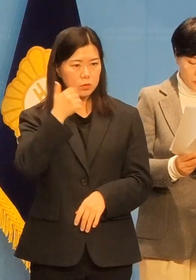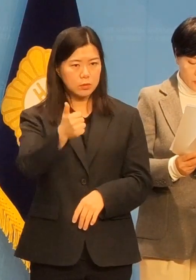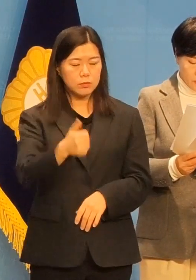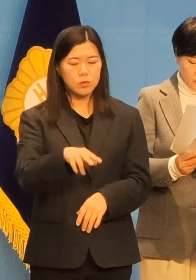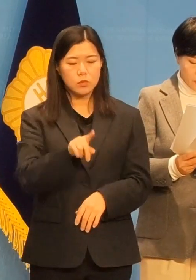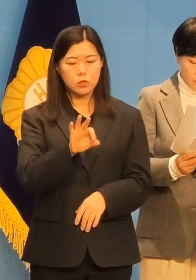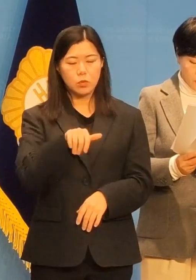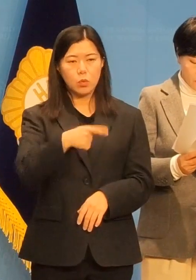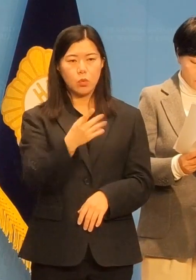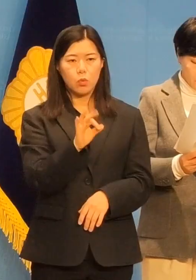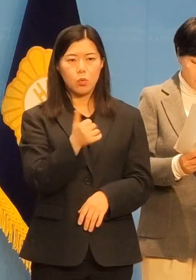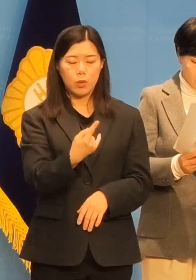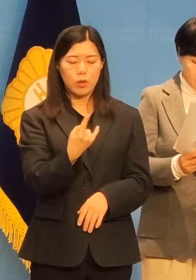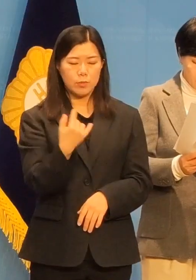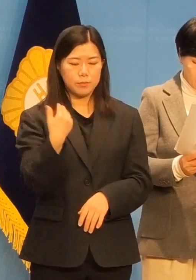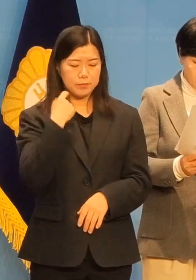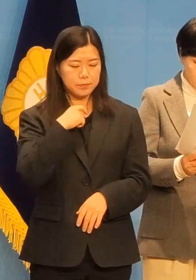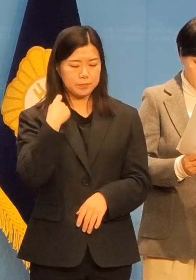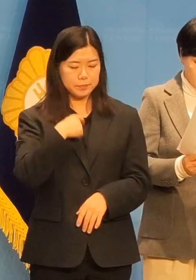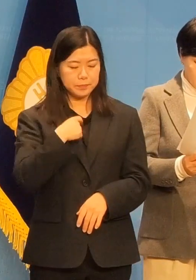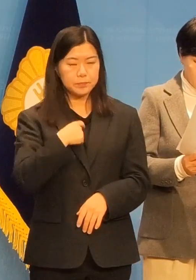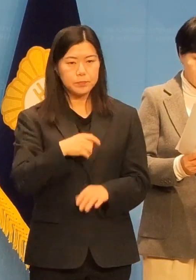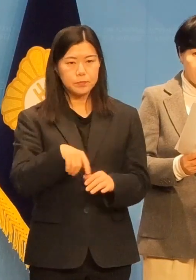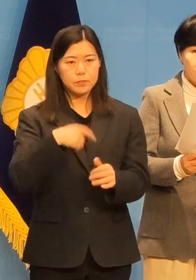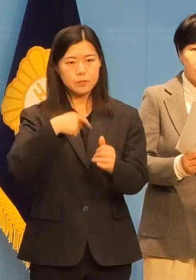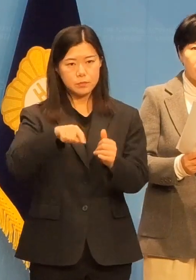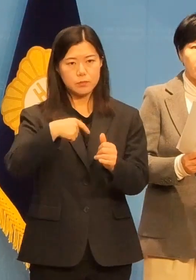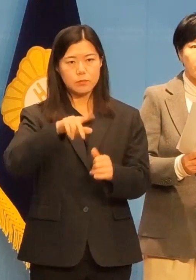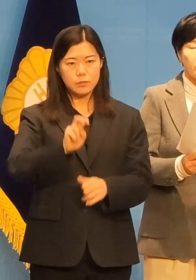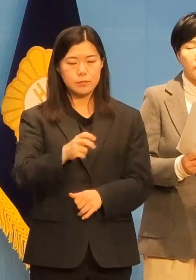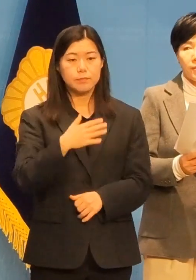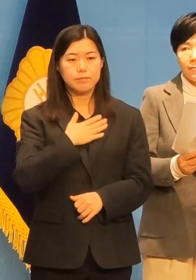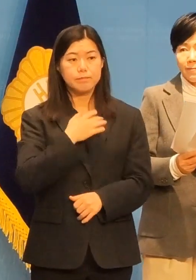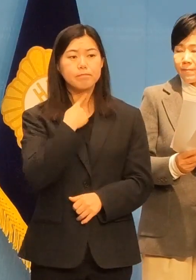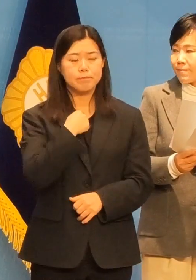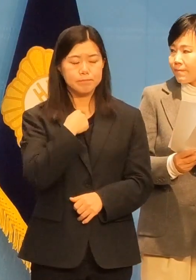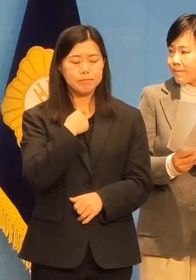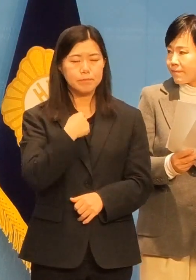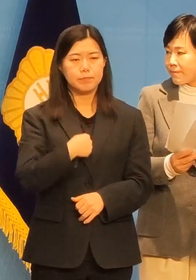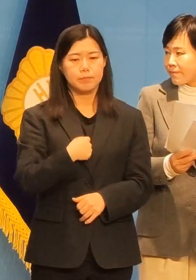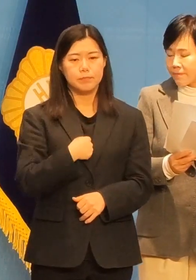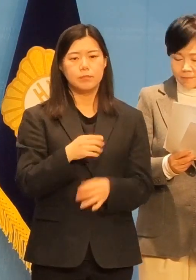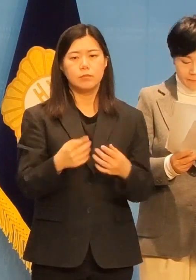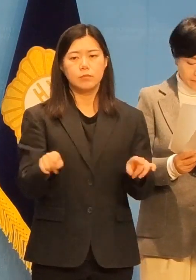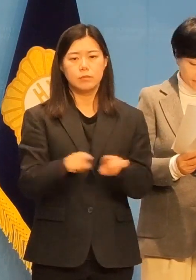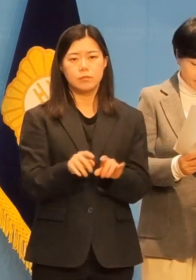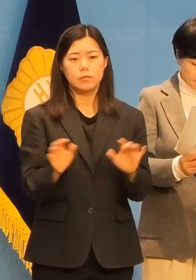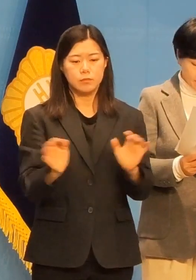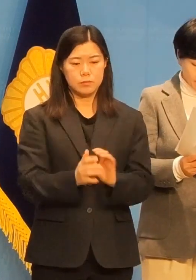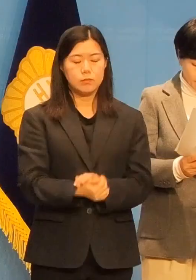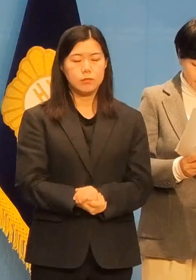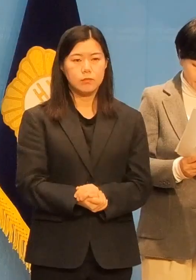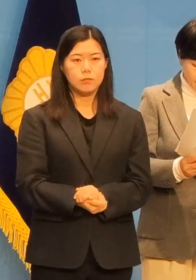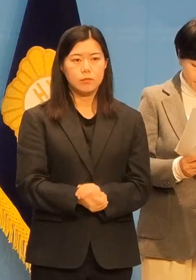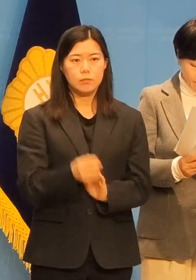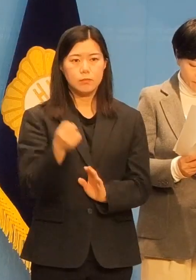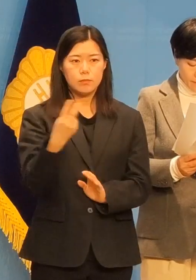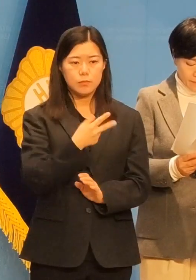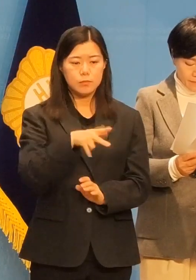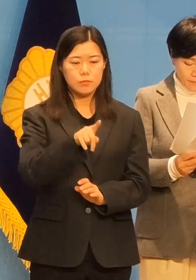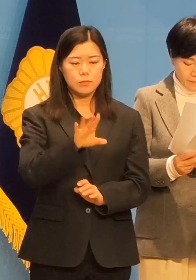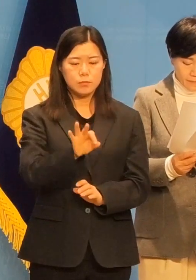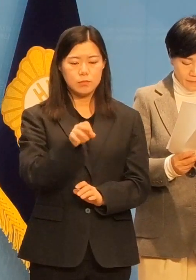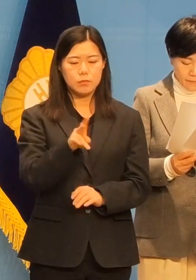성공의 사제로서 교육감을 역임한 제가 오늘 함께 여기 참여하고 있습니다. 그리고